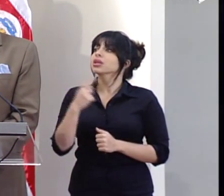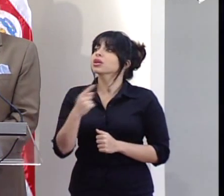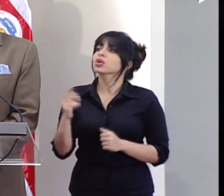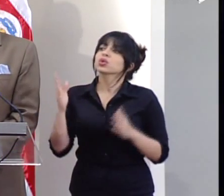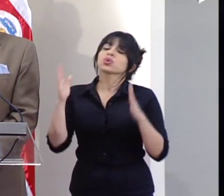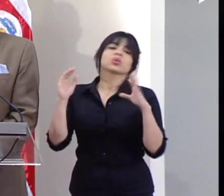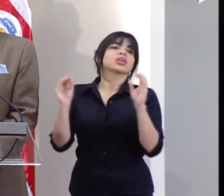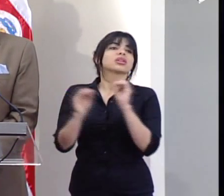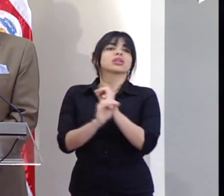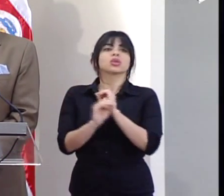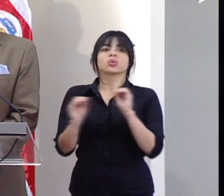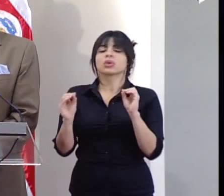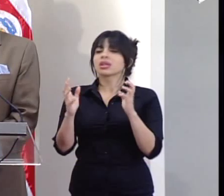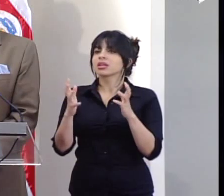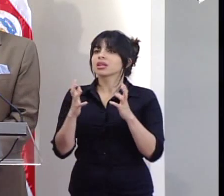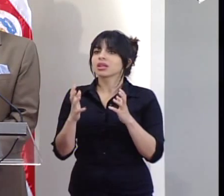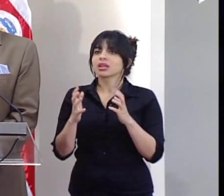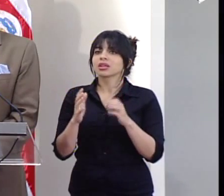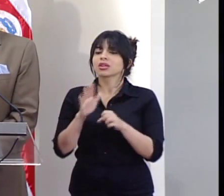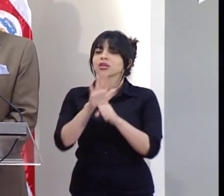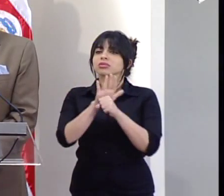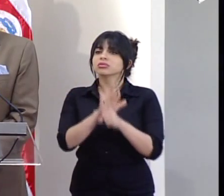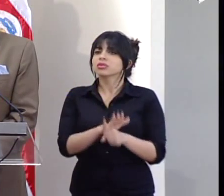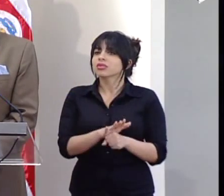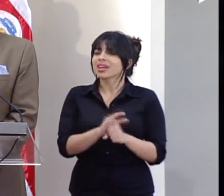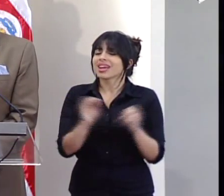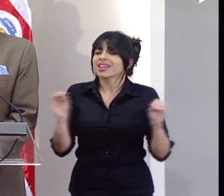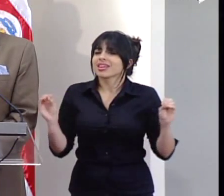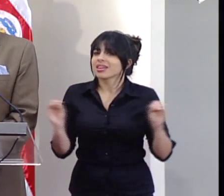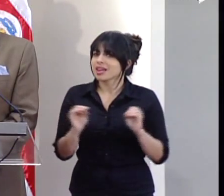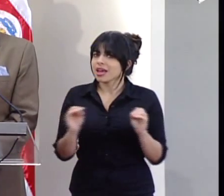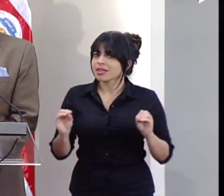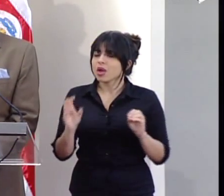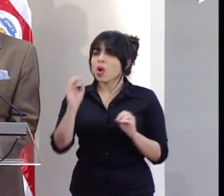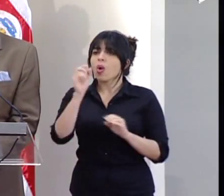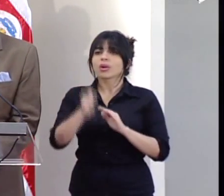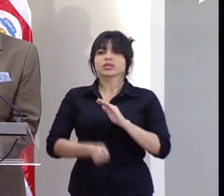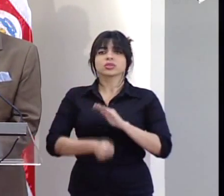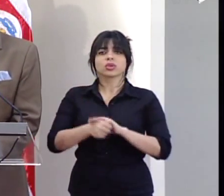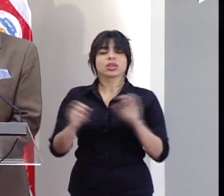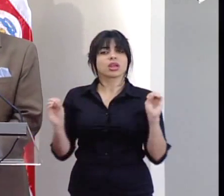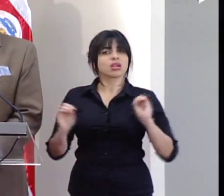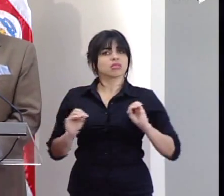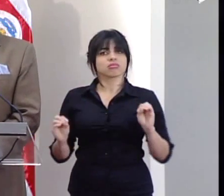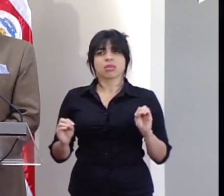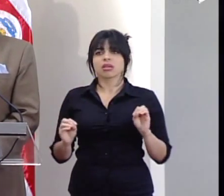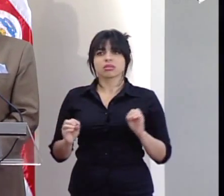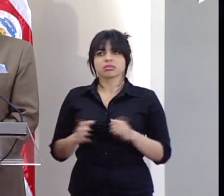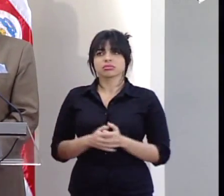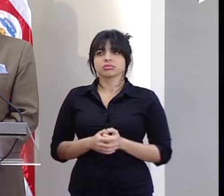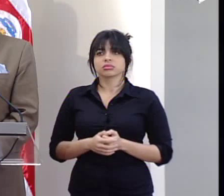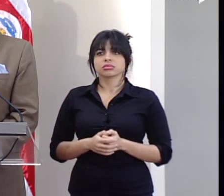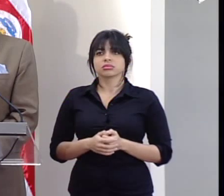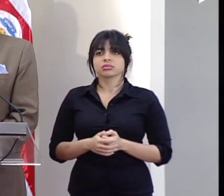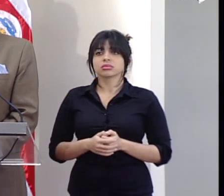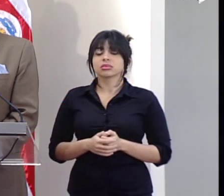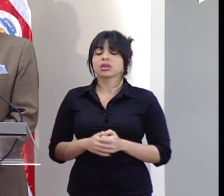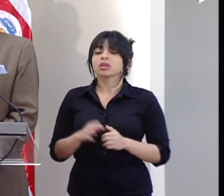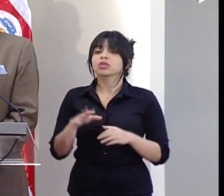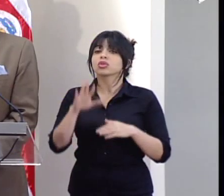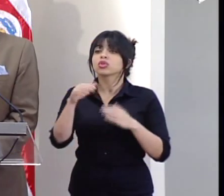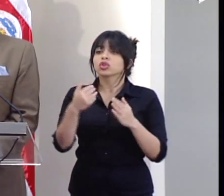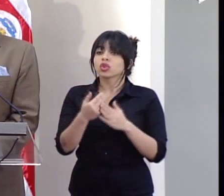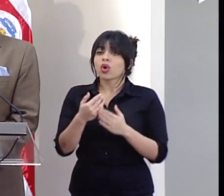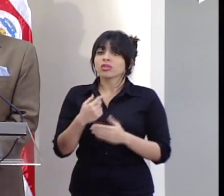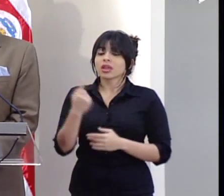hay ninguna intención de socavar a nadie ni de ocultar nada. Las disposiciones